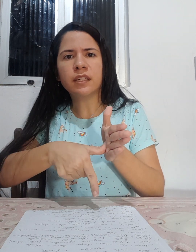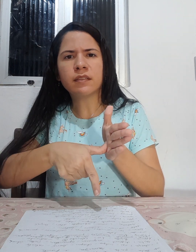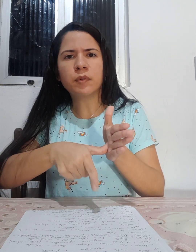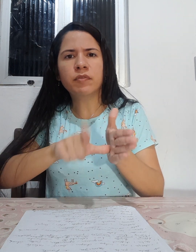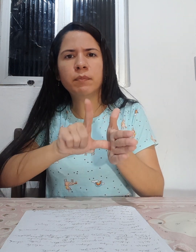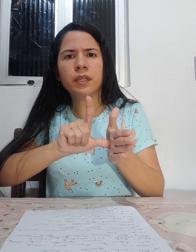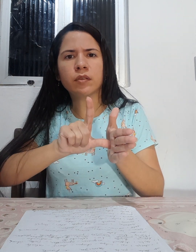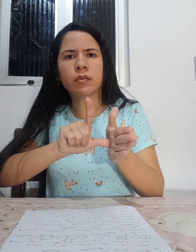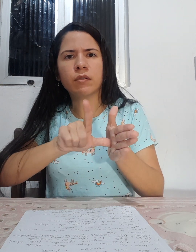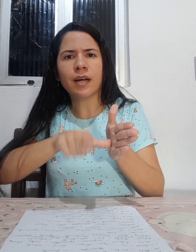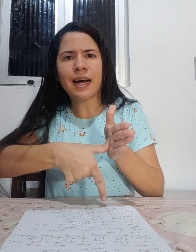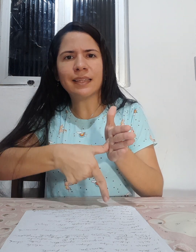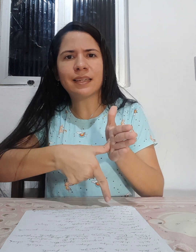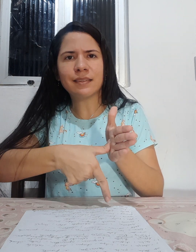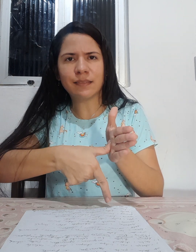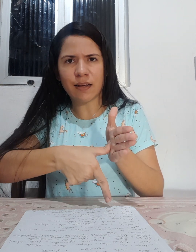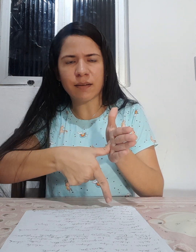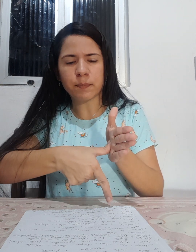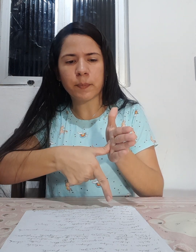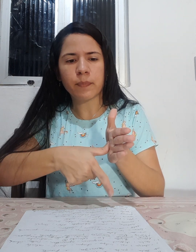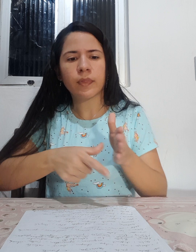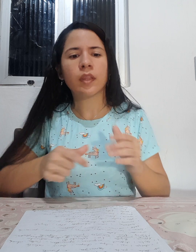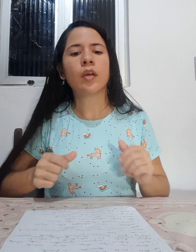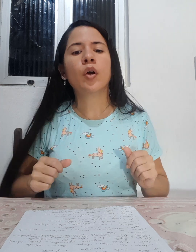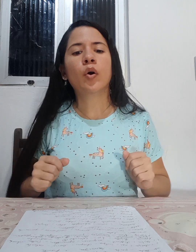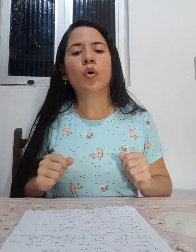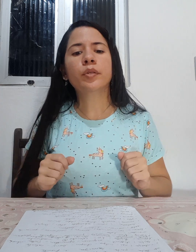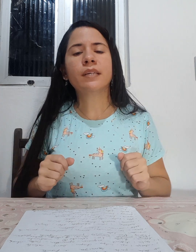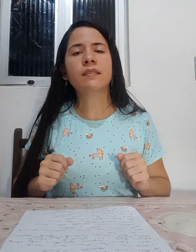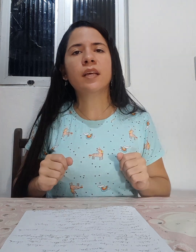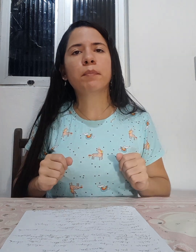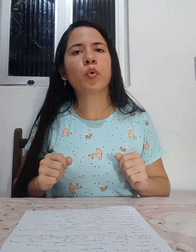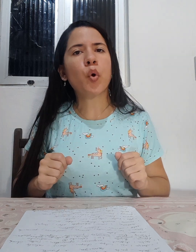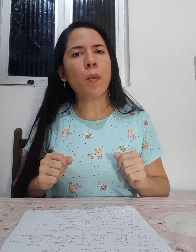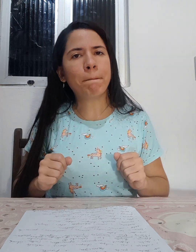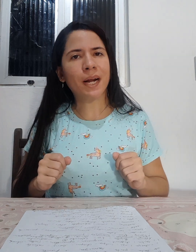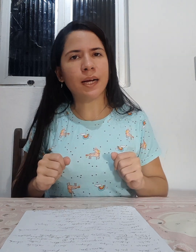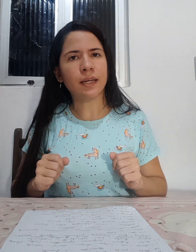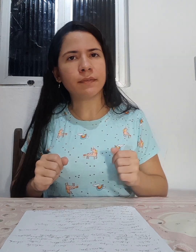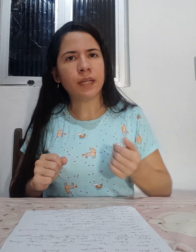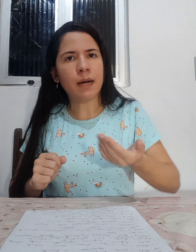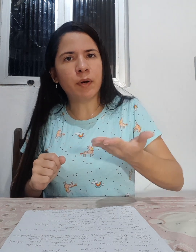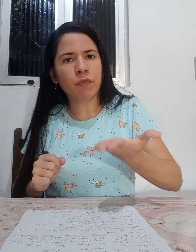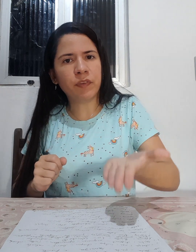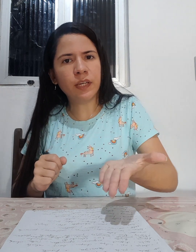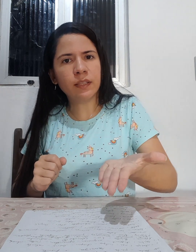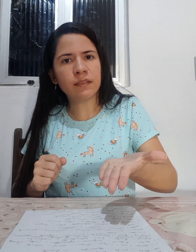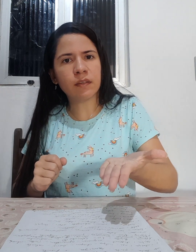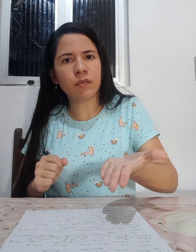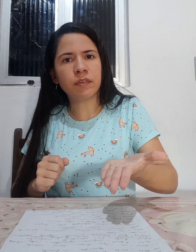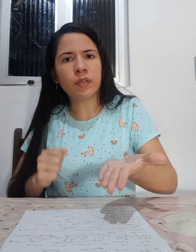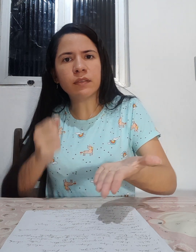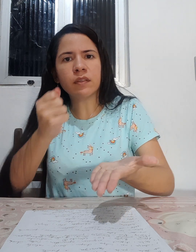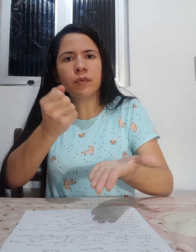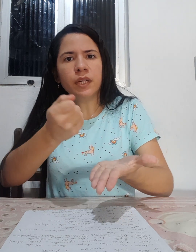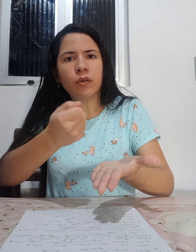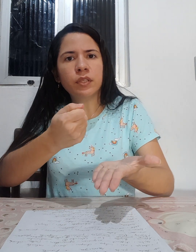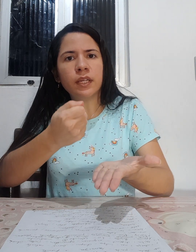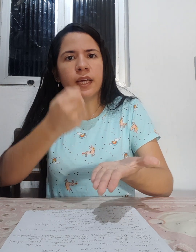esse movimento, ó, atrasar. Outro exemplo, comprar. A mão fica nessa configuração e a outra em